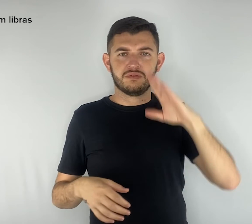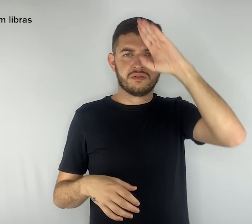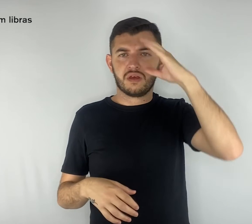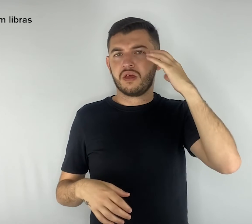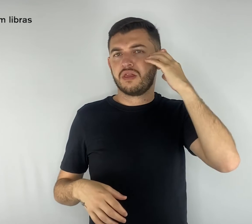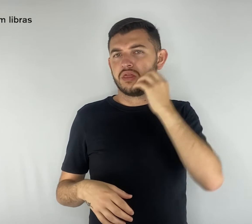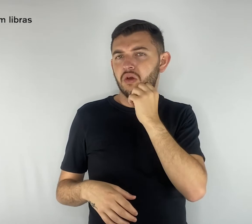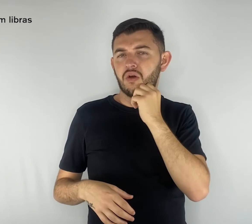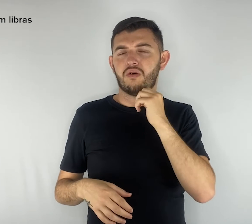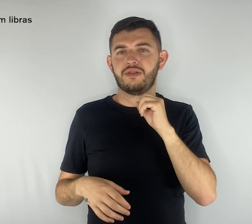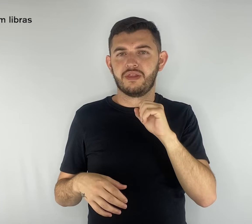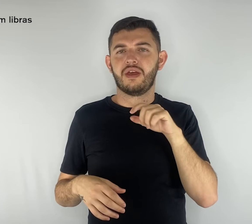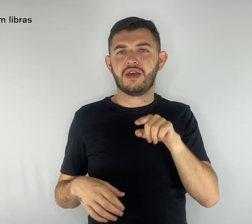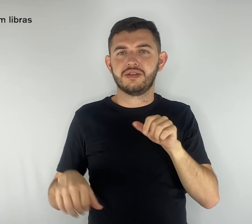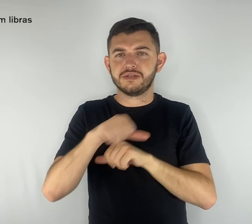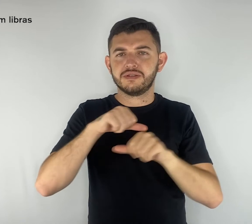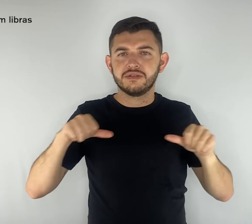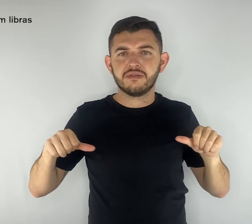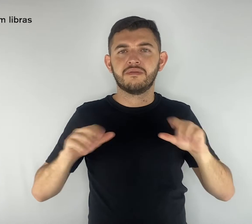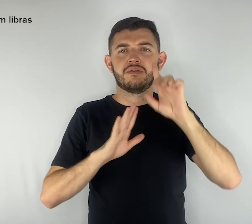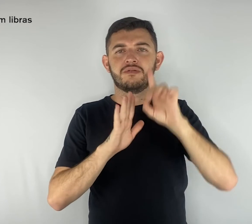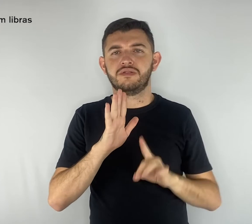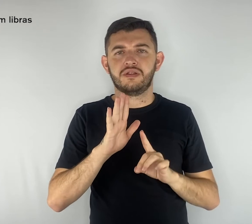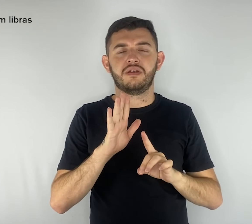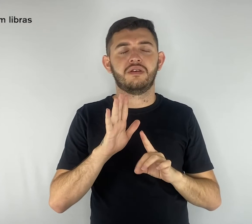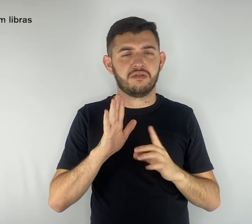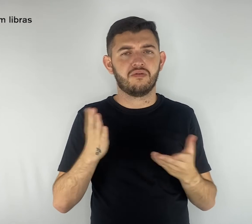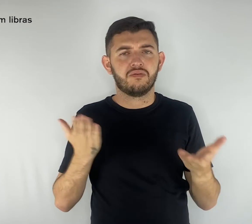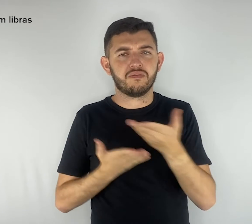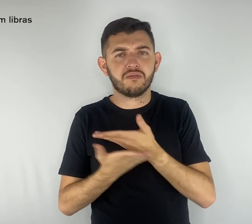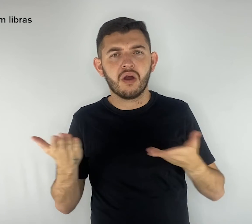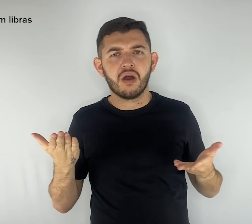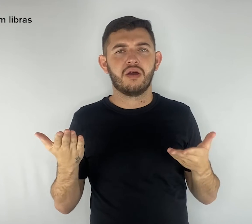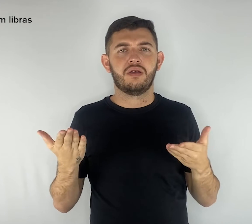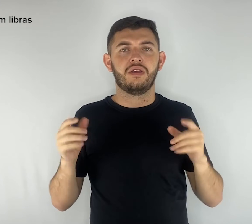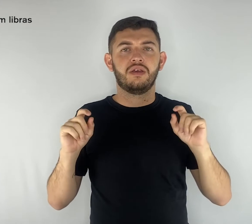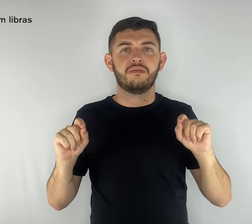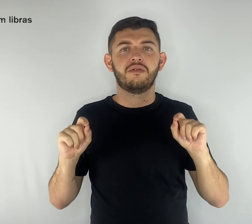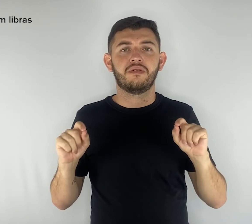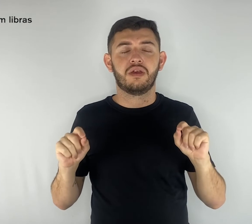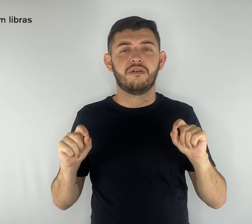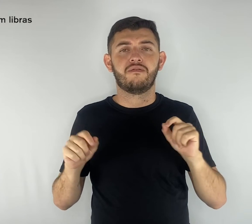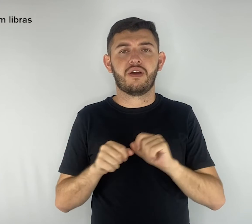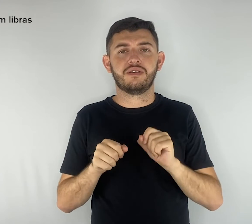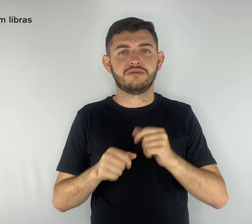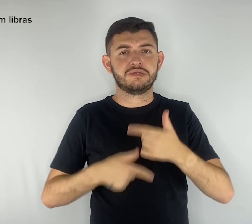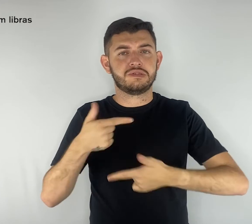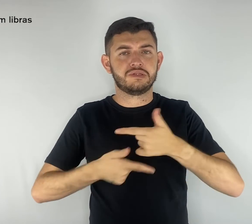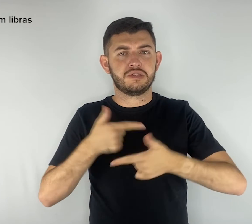essa conversão e, de acordo com interesses opacos, opera remanejamentos que afetam